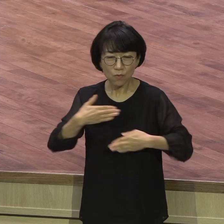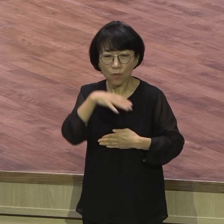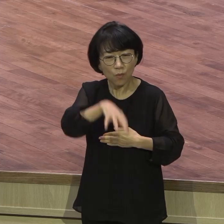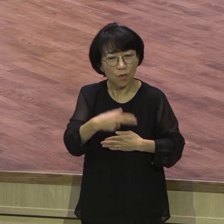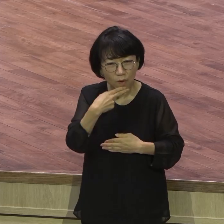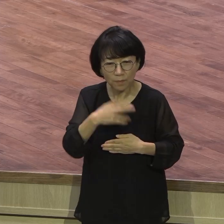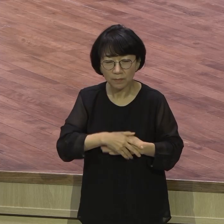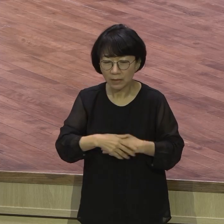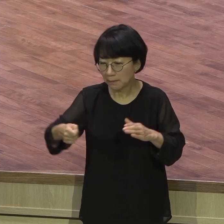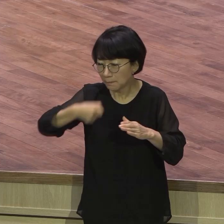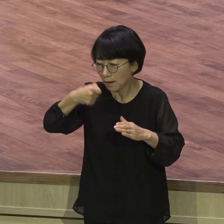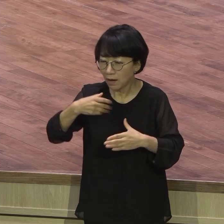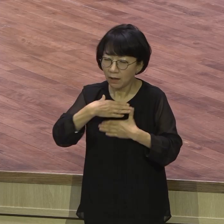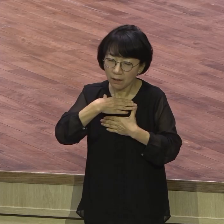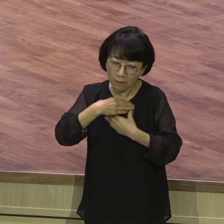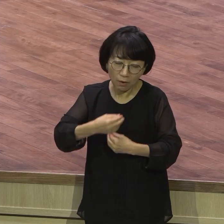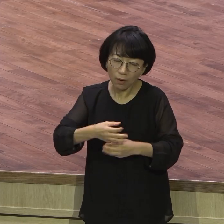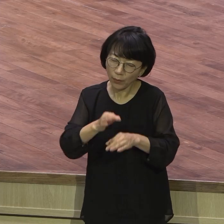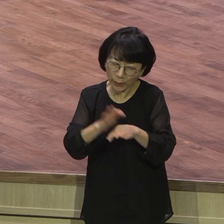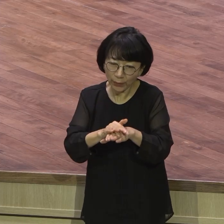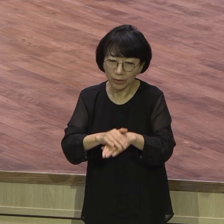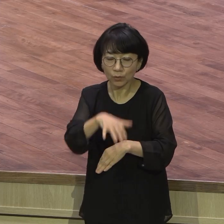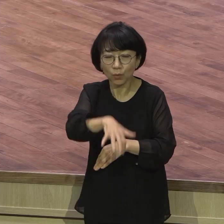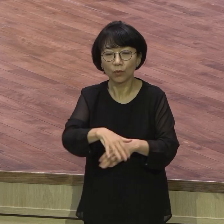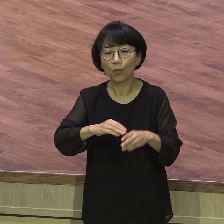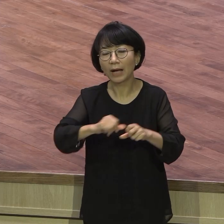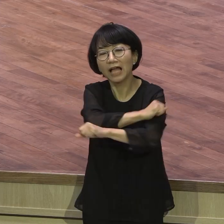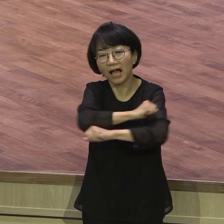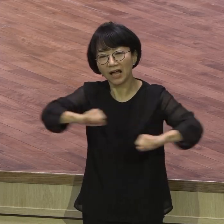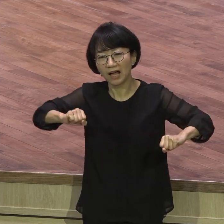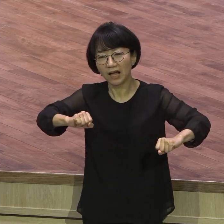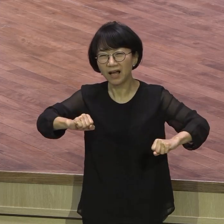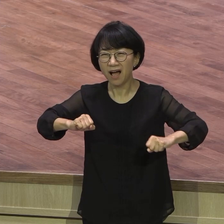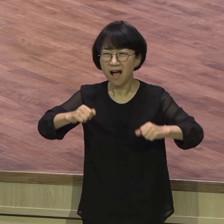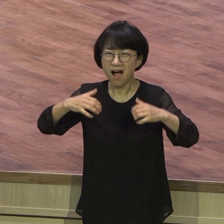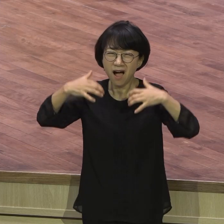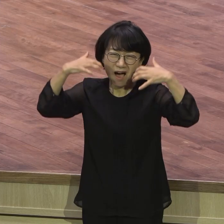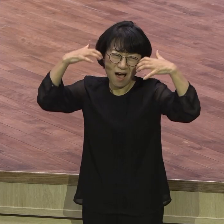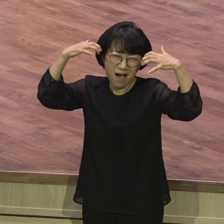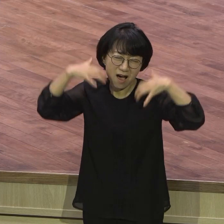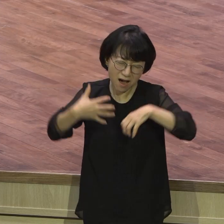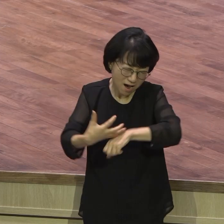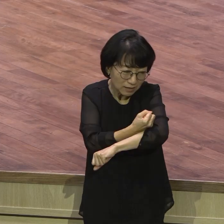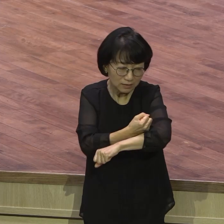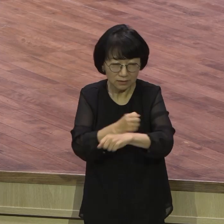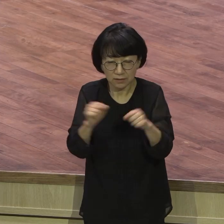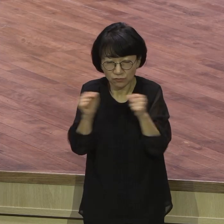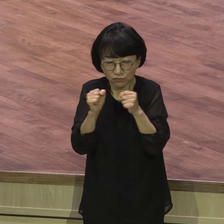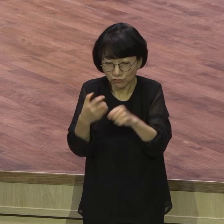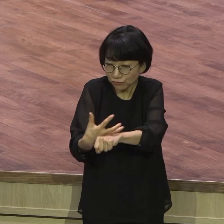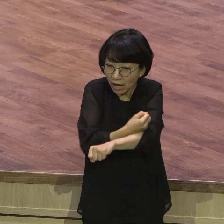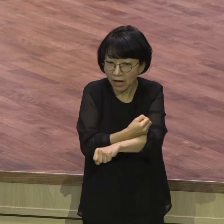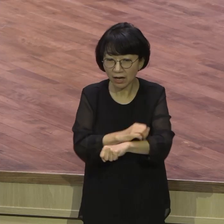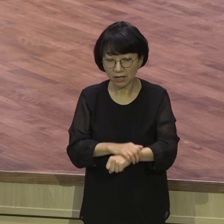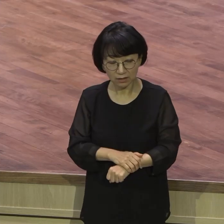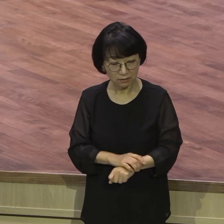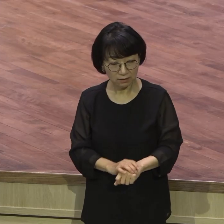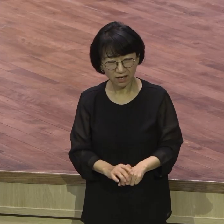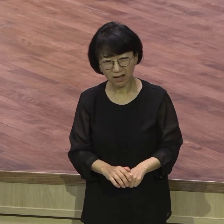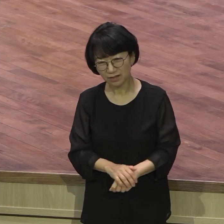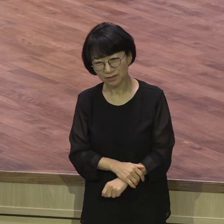뭐예요 이거 뭐 진짜 뭐 평안이 없잖아요 덥고 춥고 그냥 사는 게 그렇단